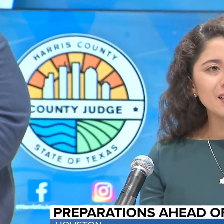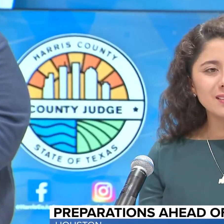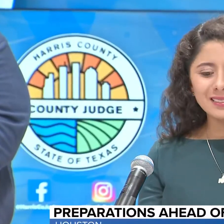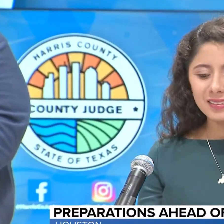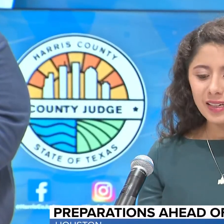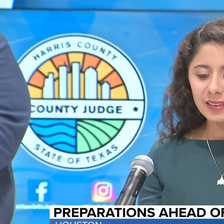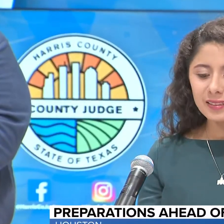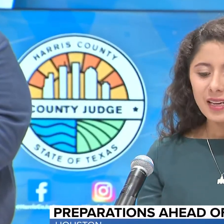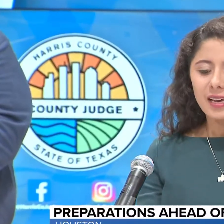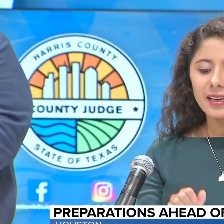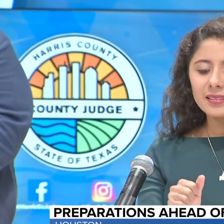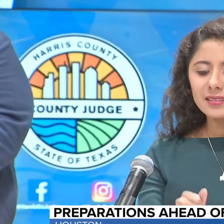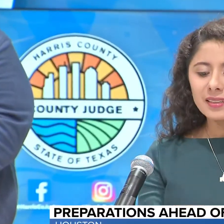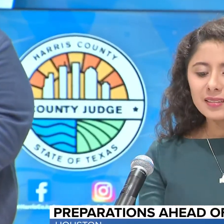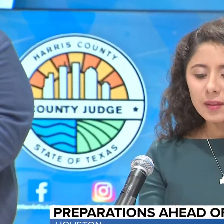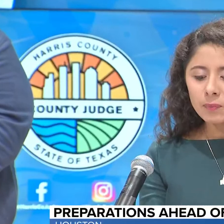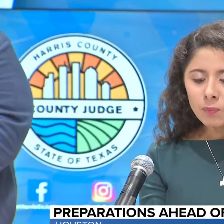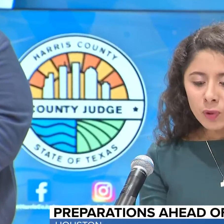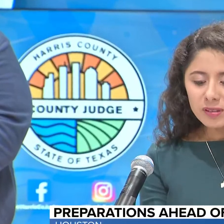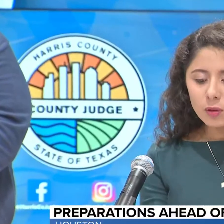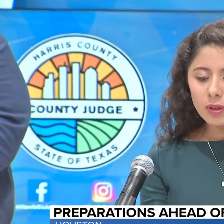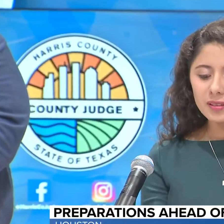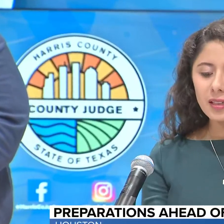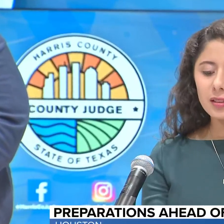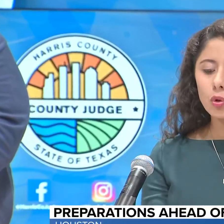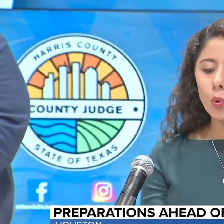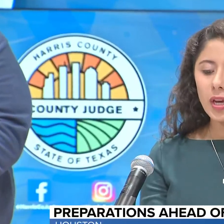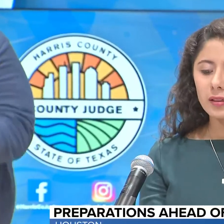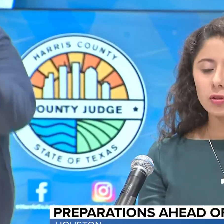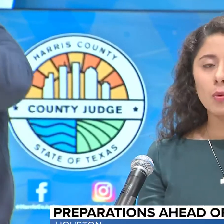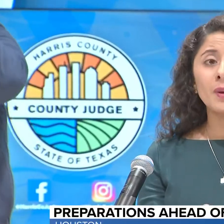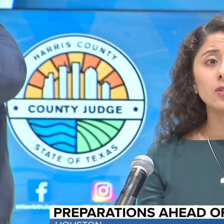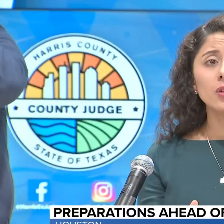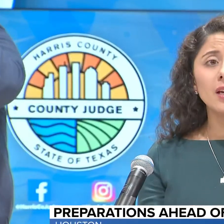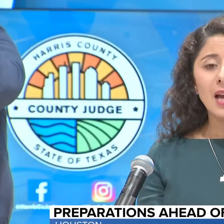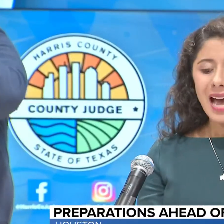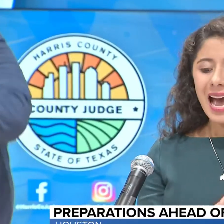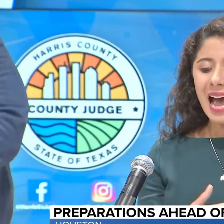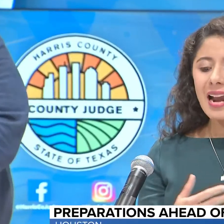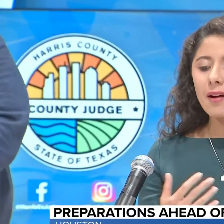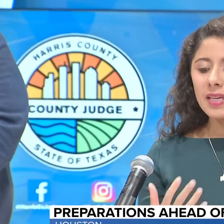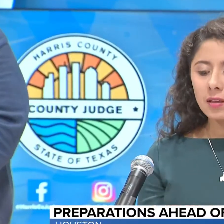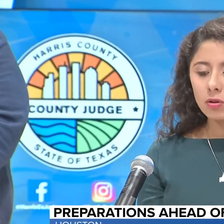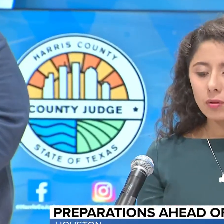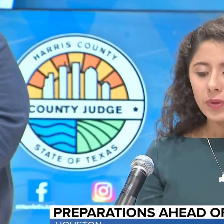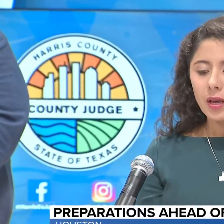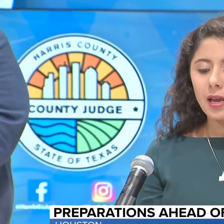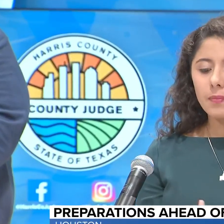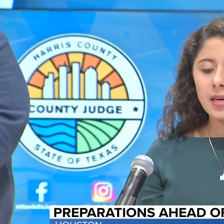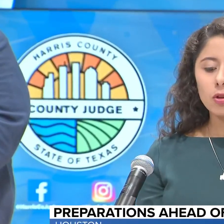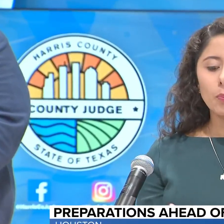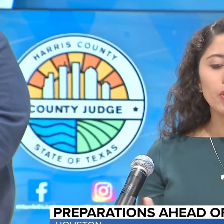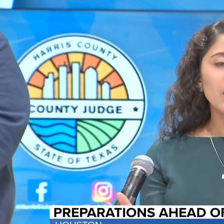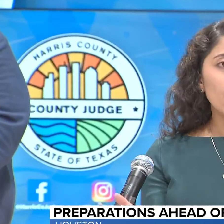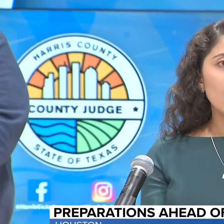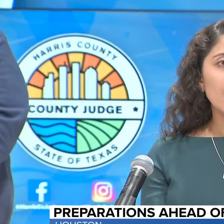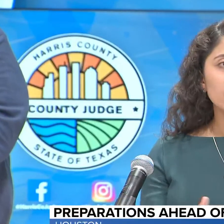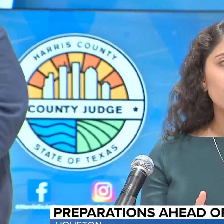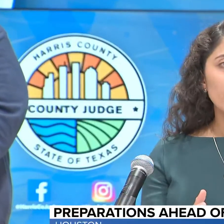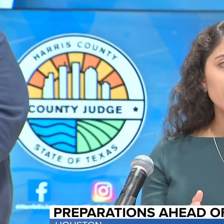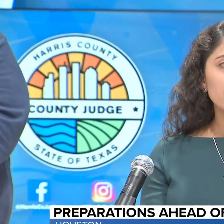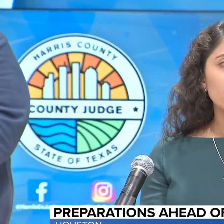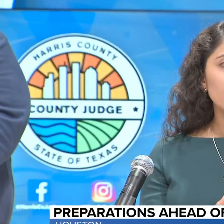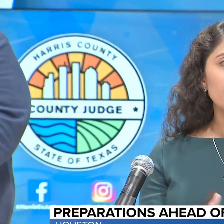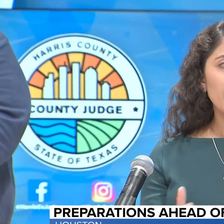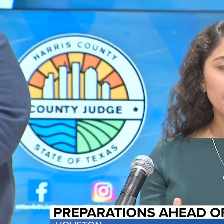sus plantas externas, que estén muy seguras esas cubiertas. Como mencioné, hará viento, el viento podría volar